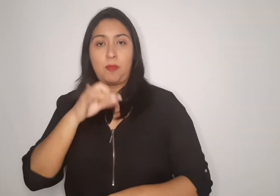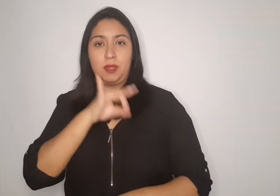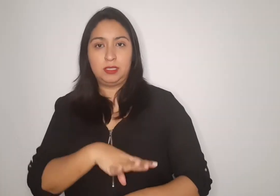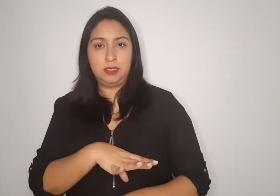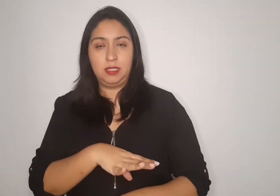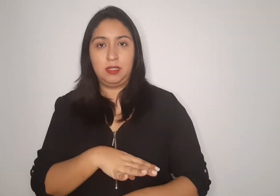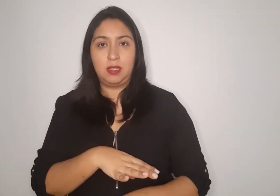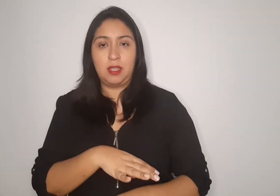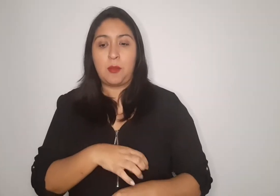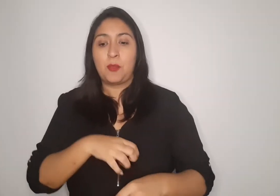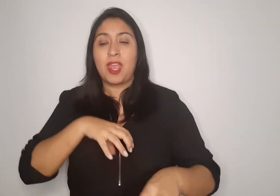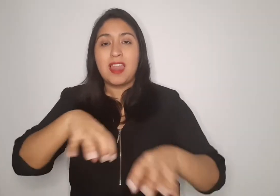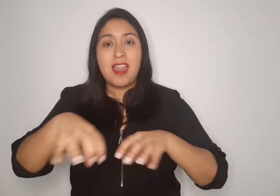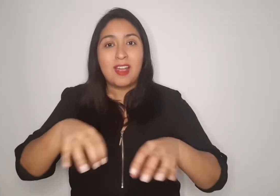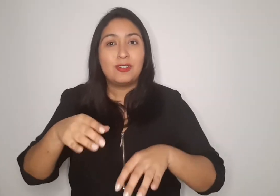mucho más antiguas que Chile